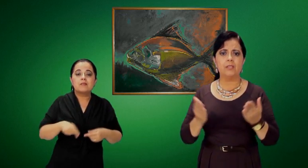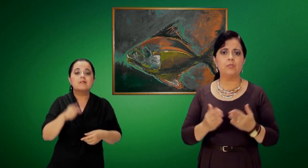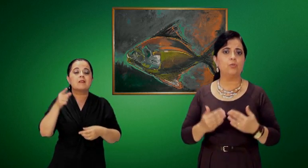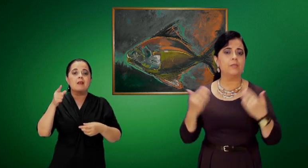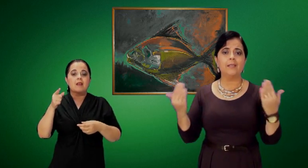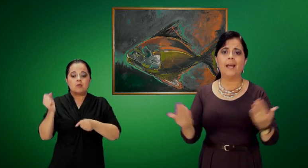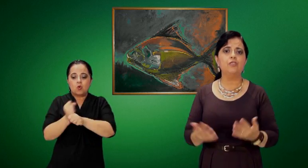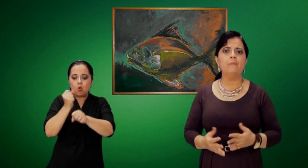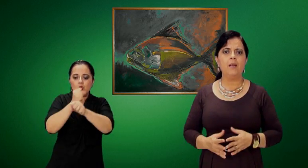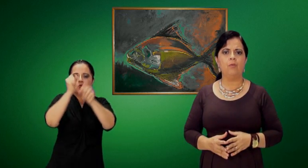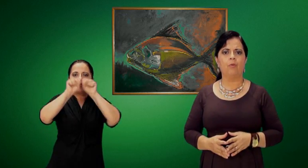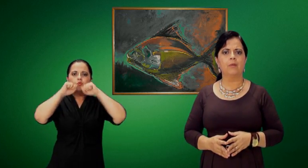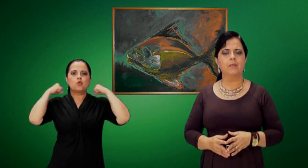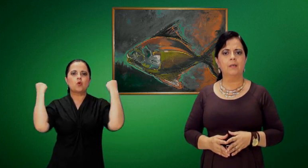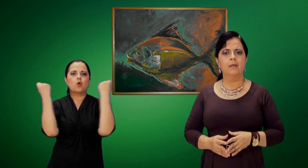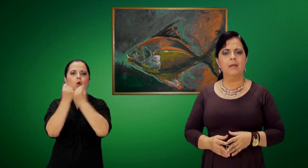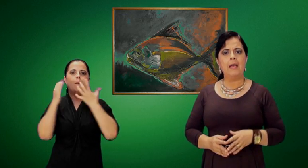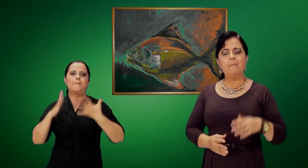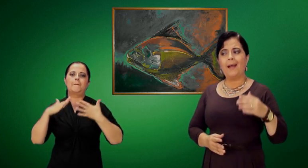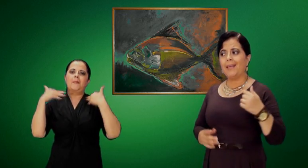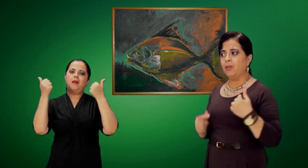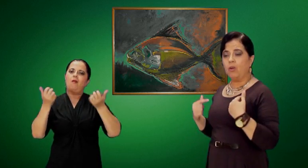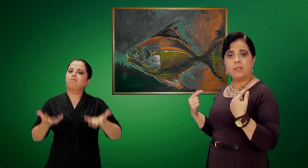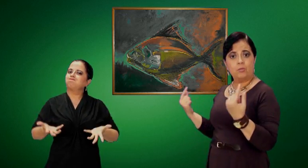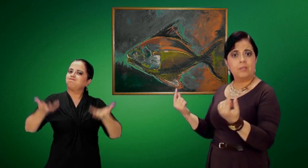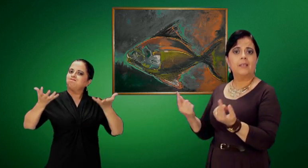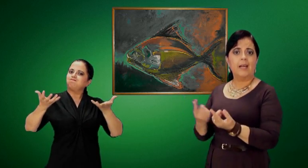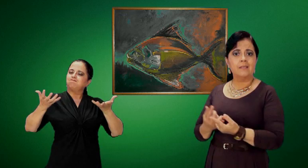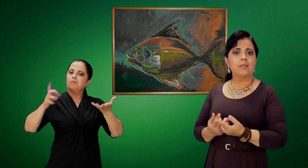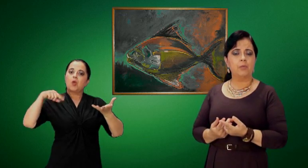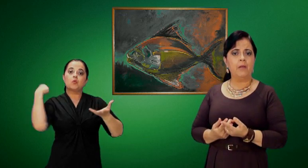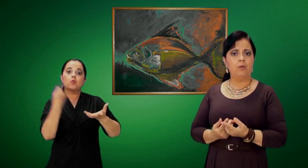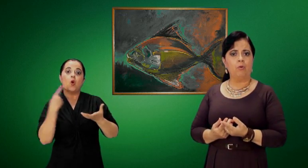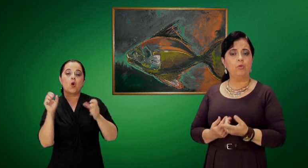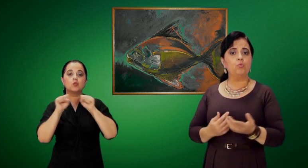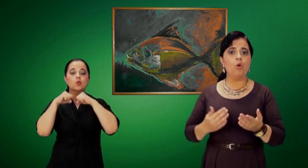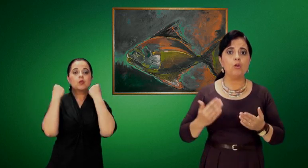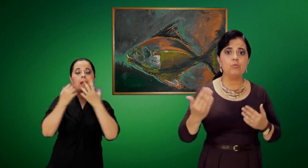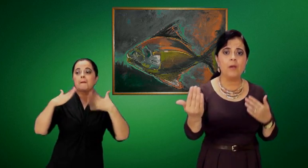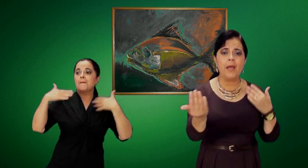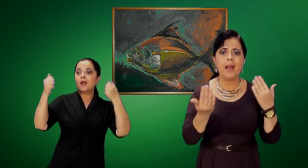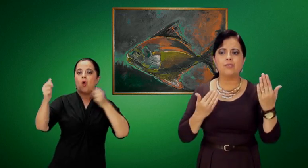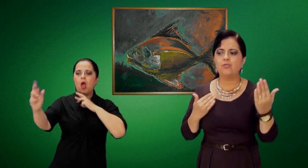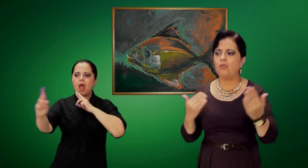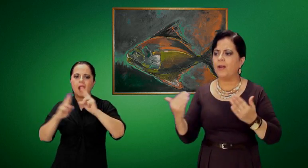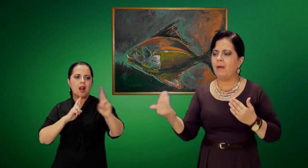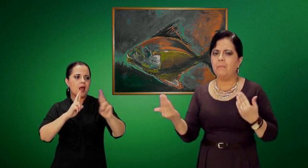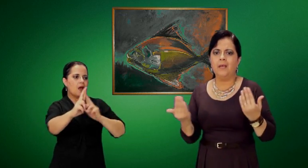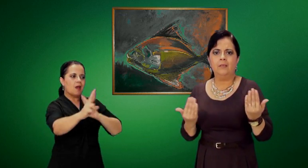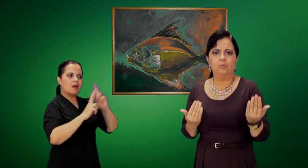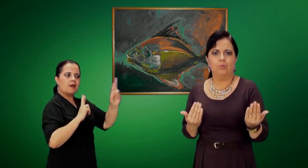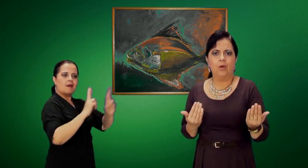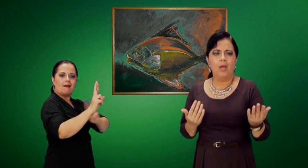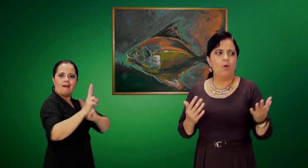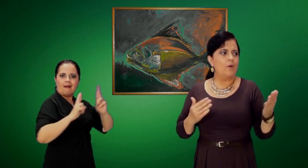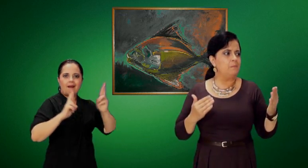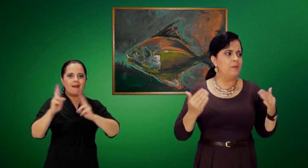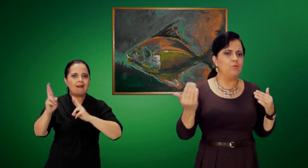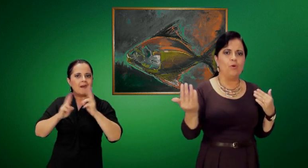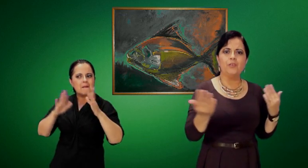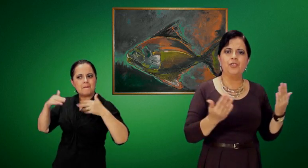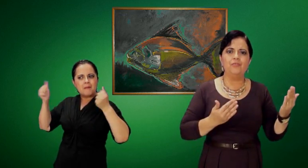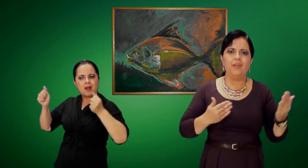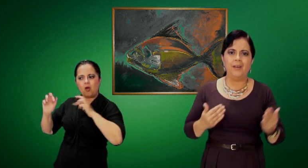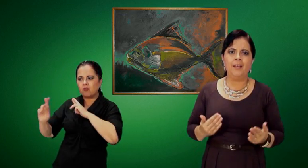essa nossa sociedade melhor, para que a nossa sociedade seja melhor e o nosso relacionamento com